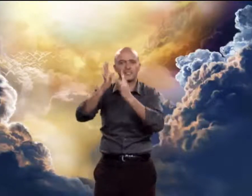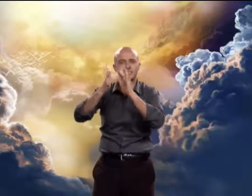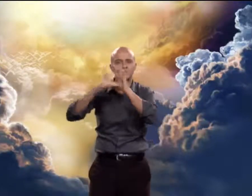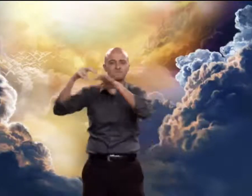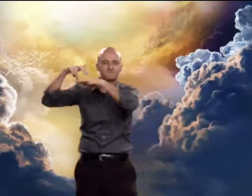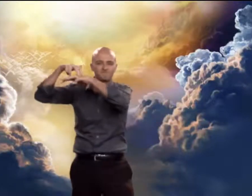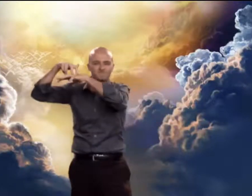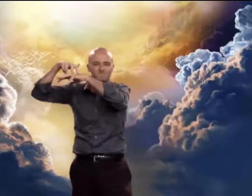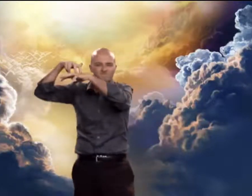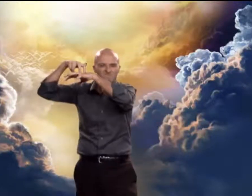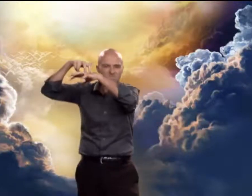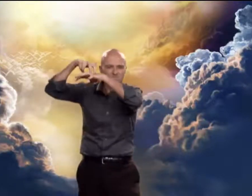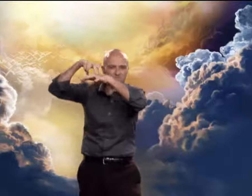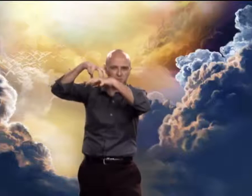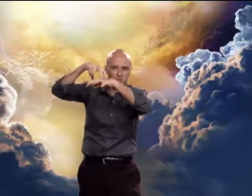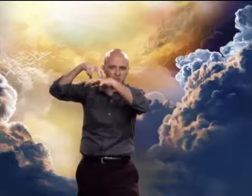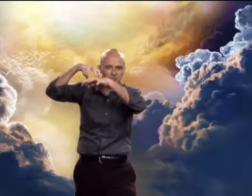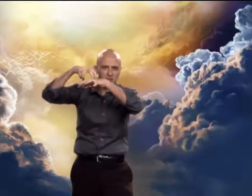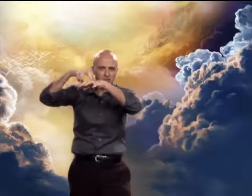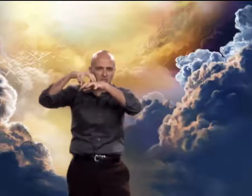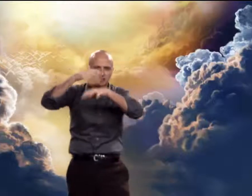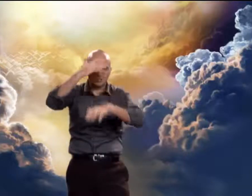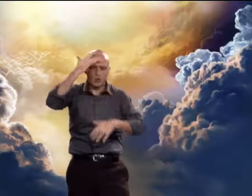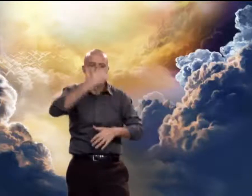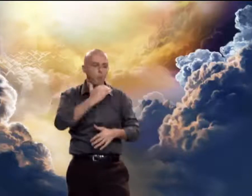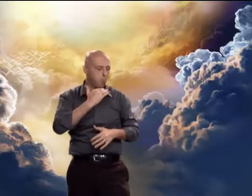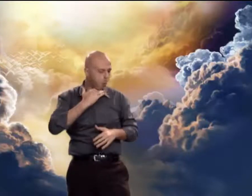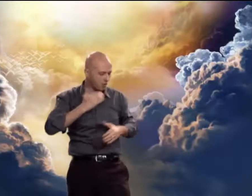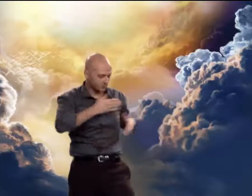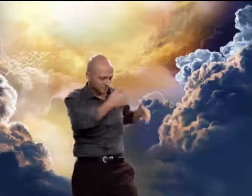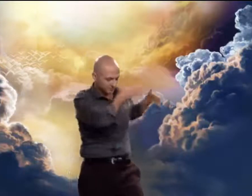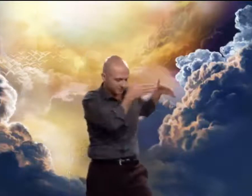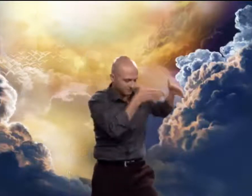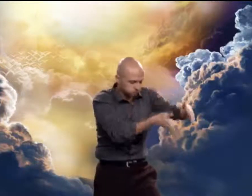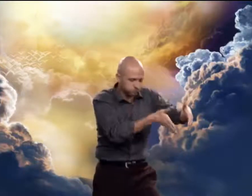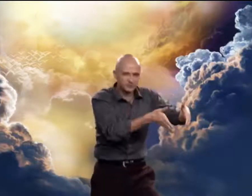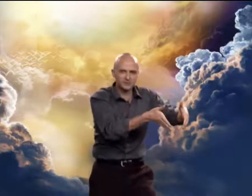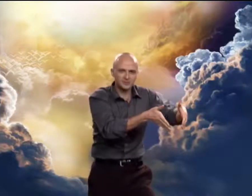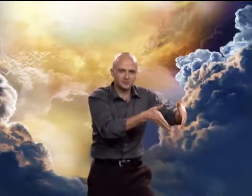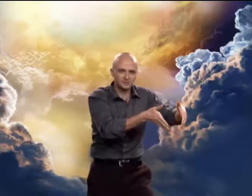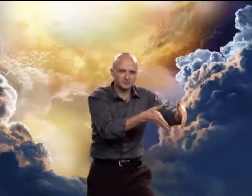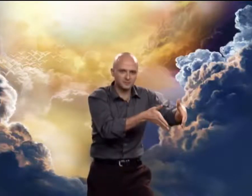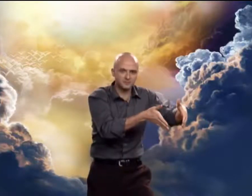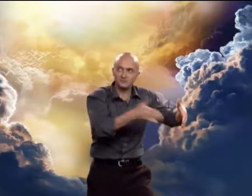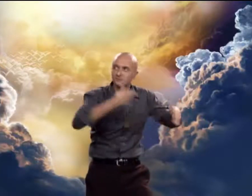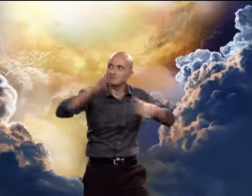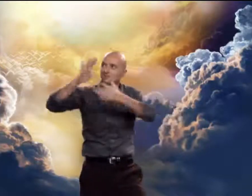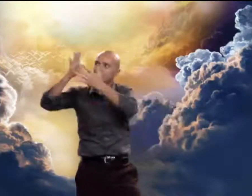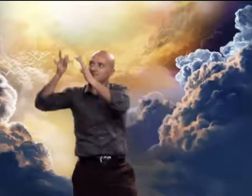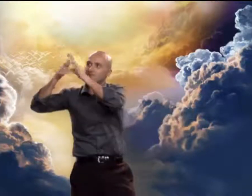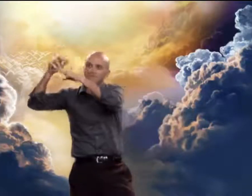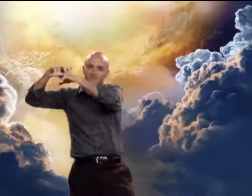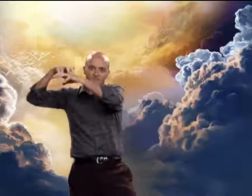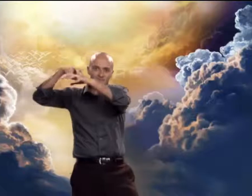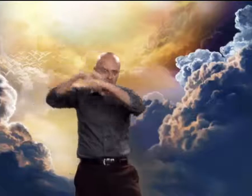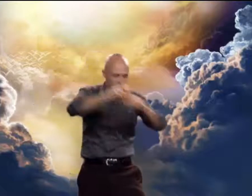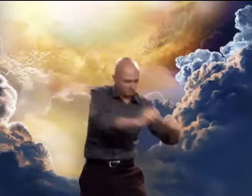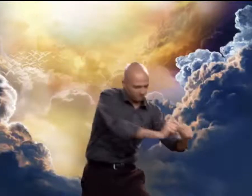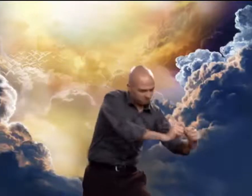calabouços, das fogueiras, das forcas, onde os santos e mártires testemunharam da verdade, vem através dos séculos a voz